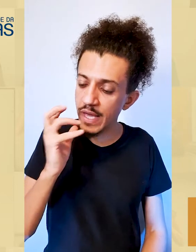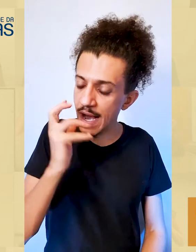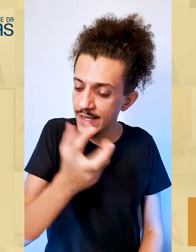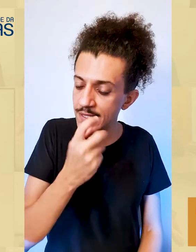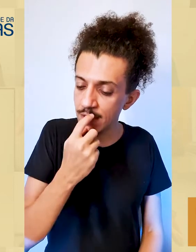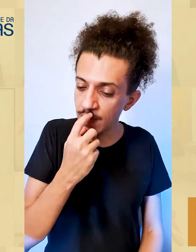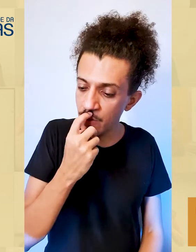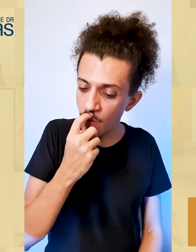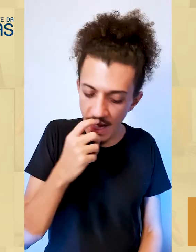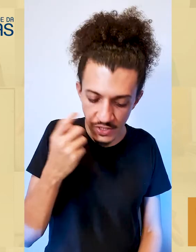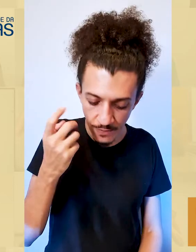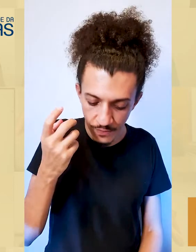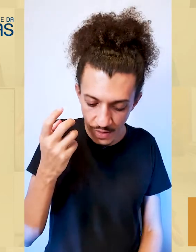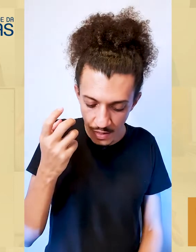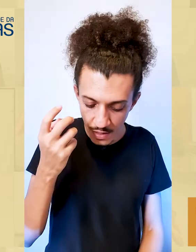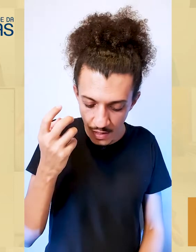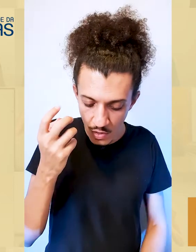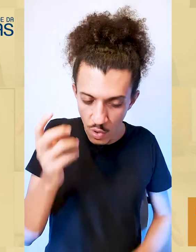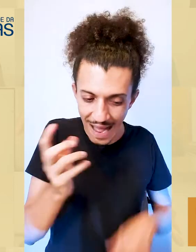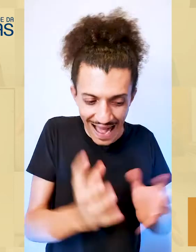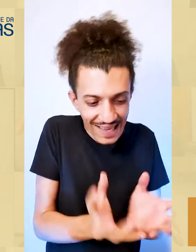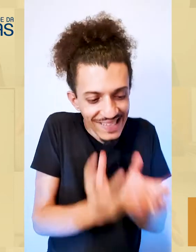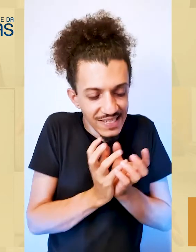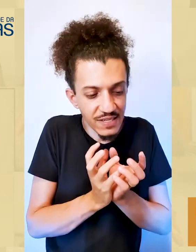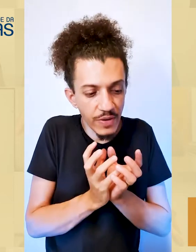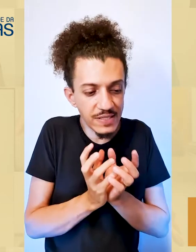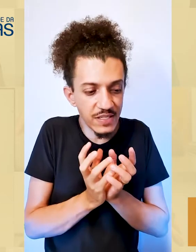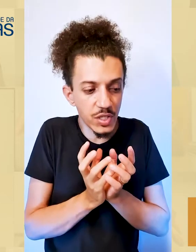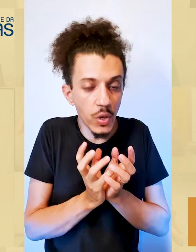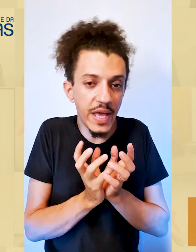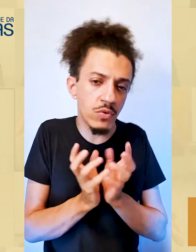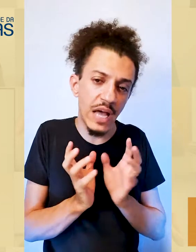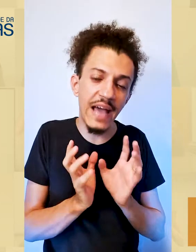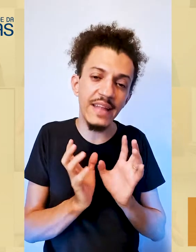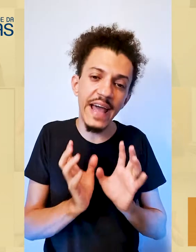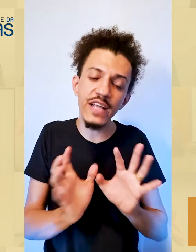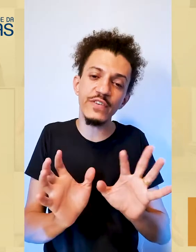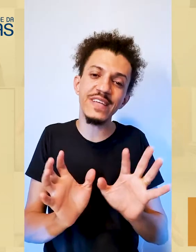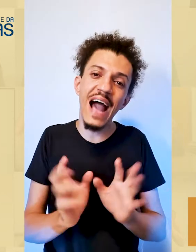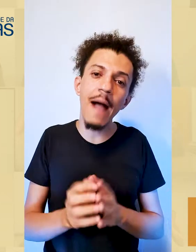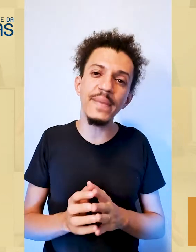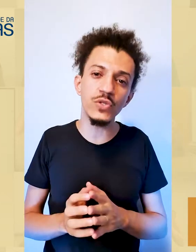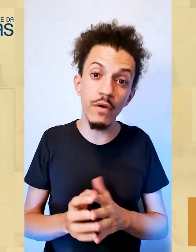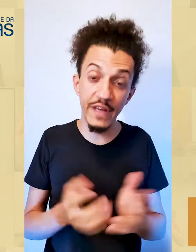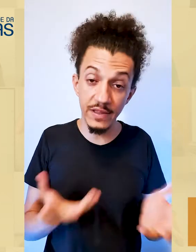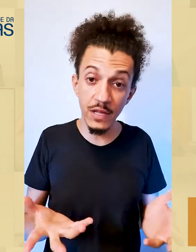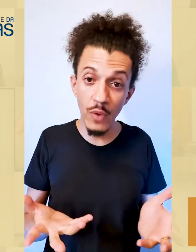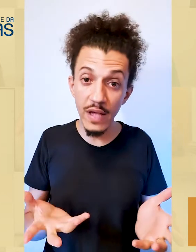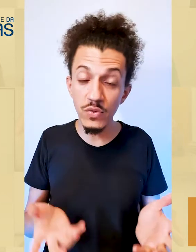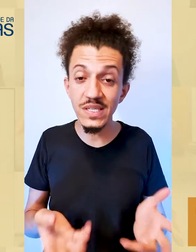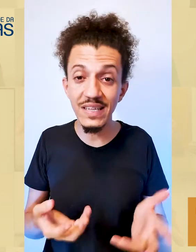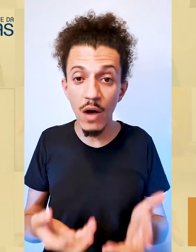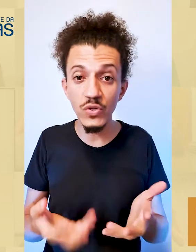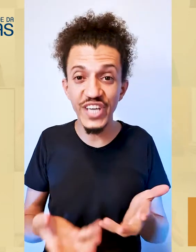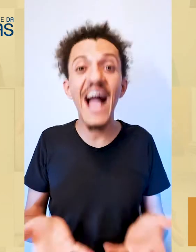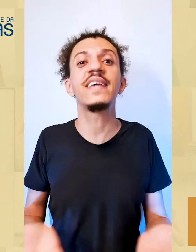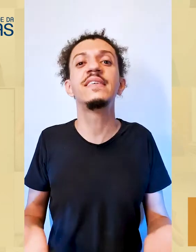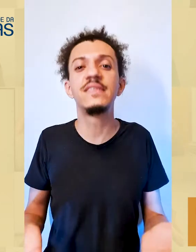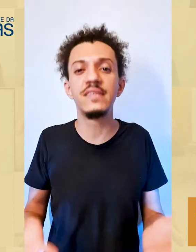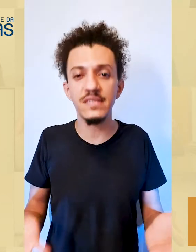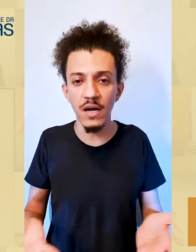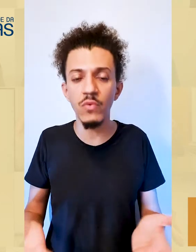Isso que é a aquisição da linguagem. A aquisição nesse sentido aí é a ideia de você absorver. Tanto é que o sinal